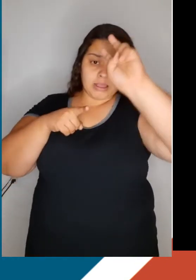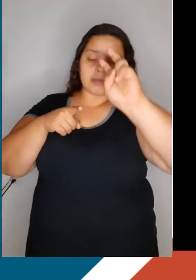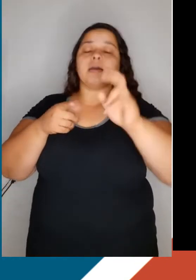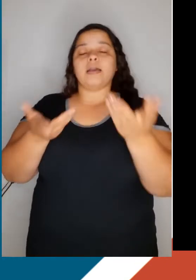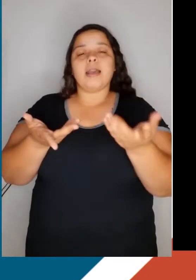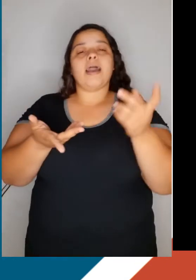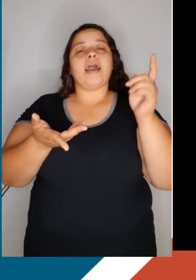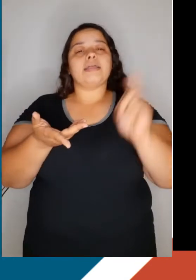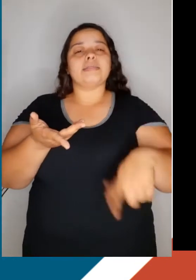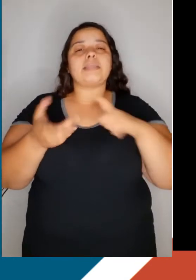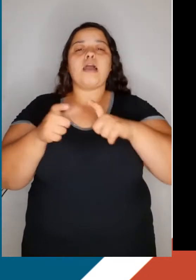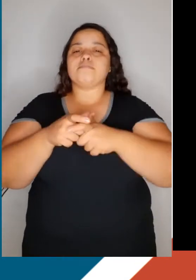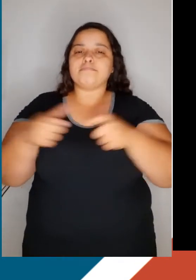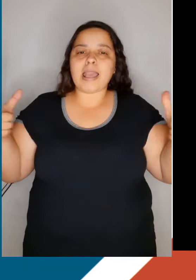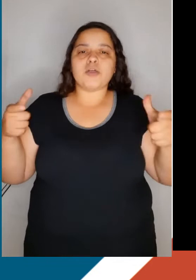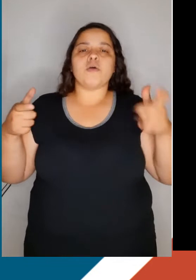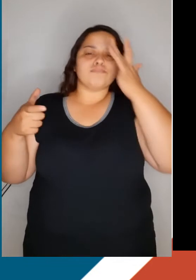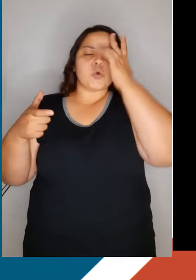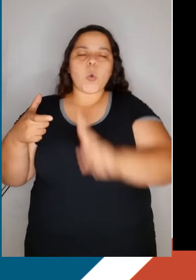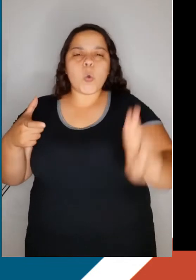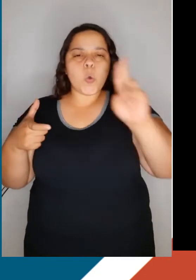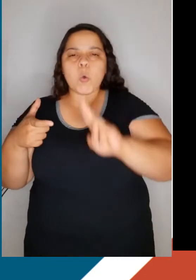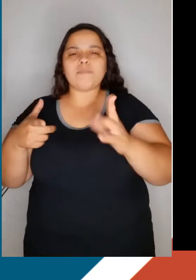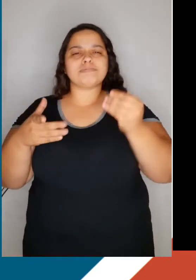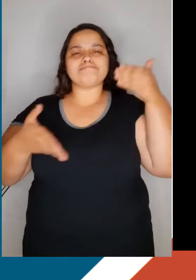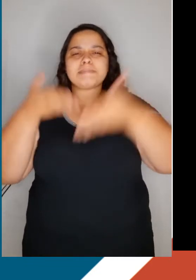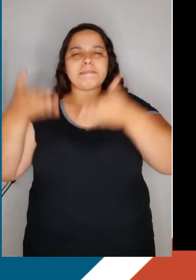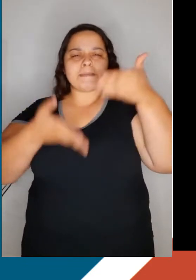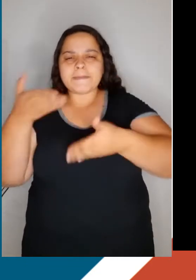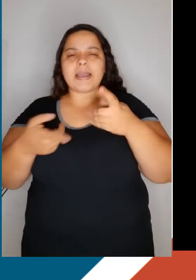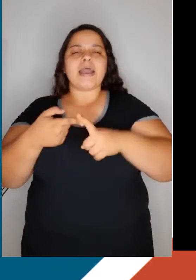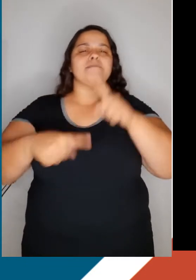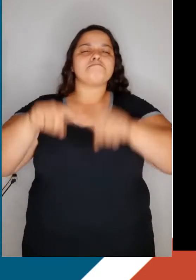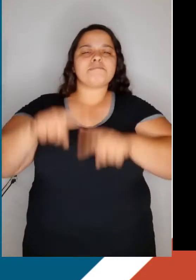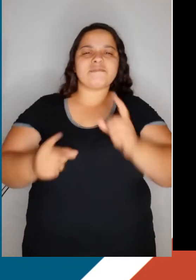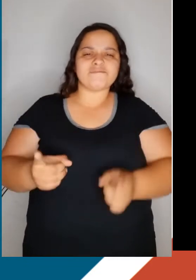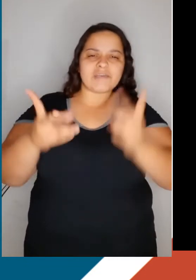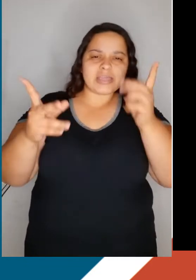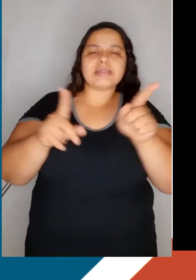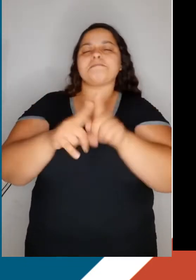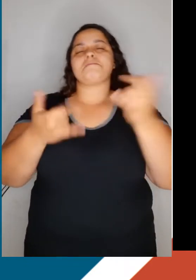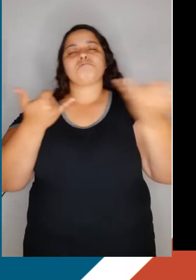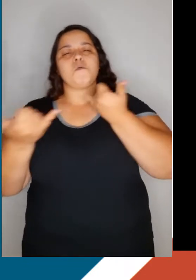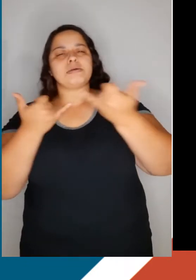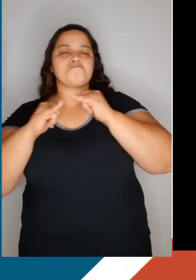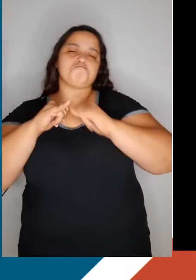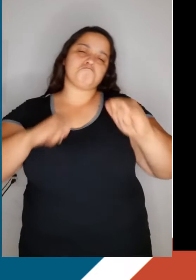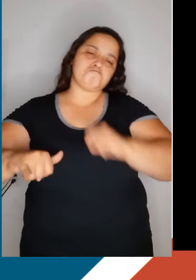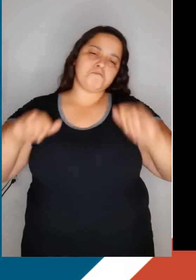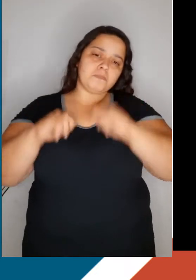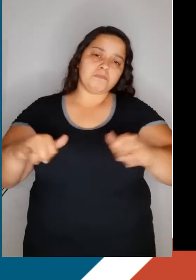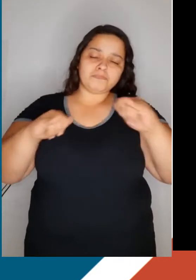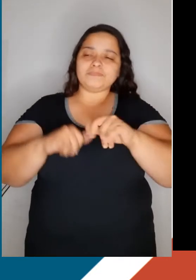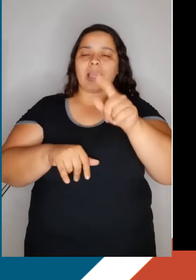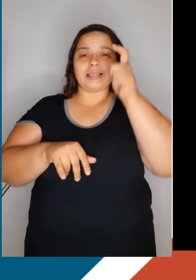levou a um aumento de circulação de pessoas, mercadorias e informações. E apesar da gente estar concentrando nossa atenção no